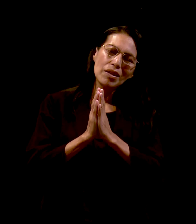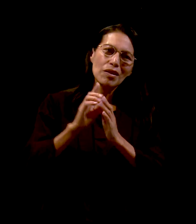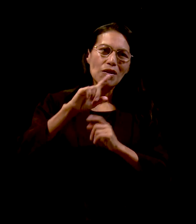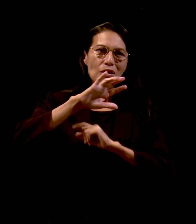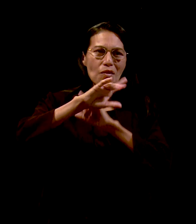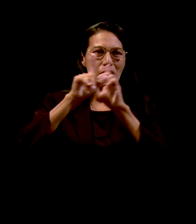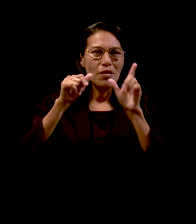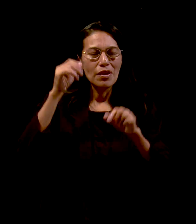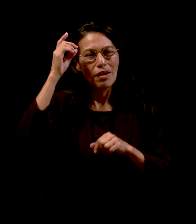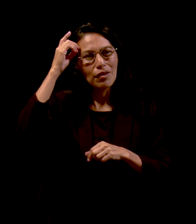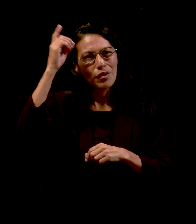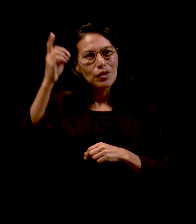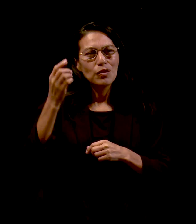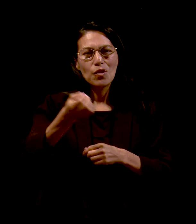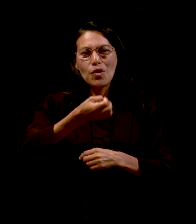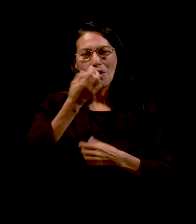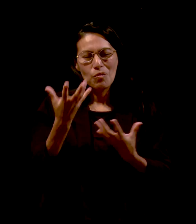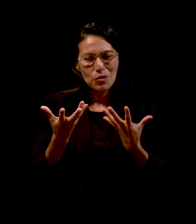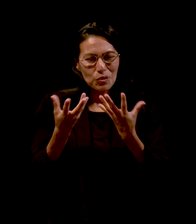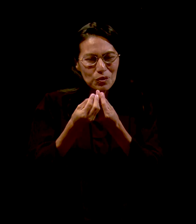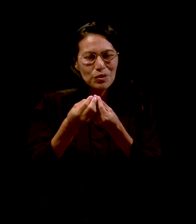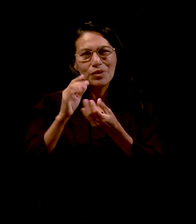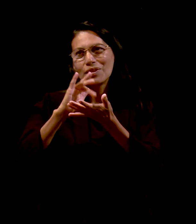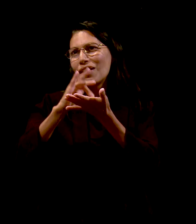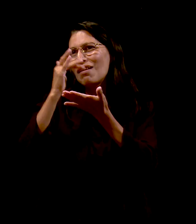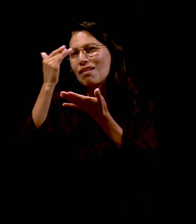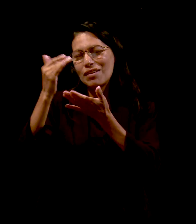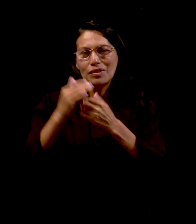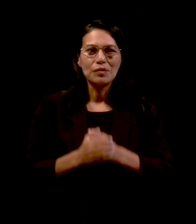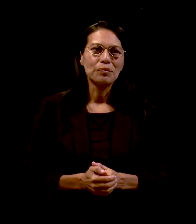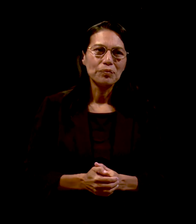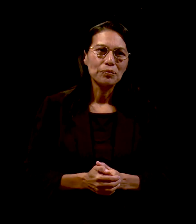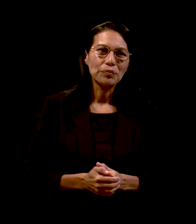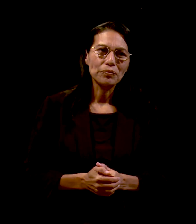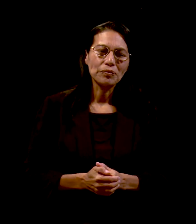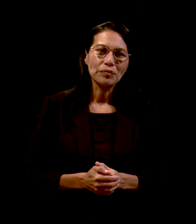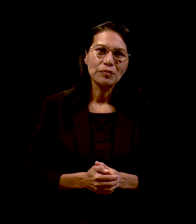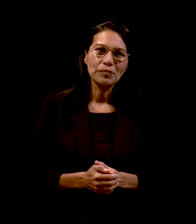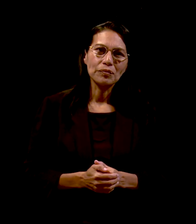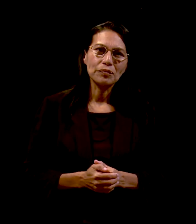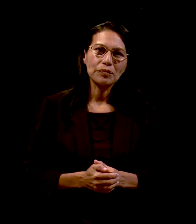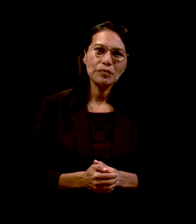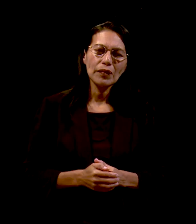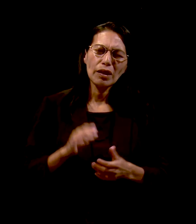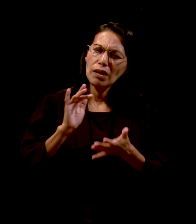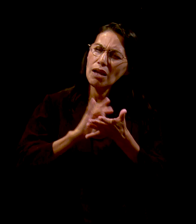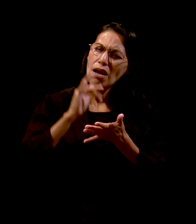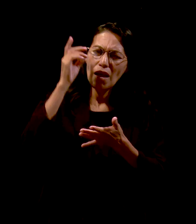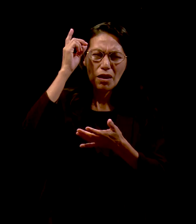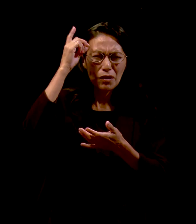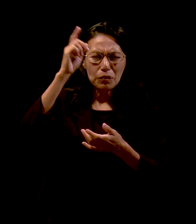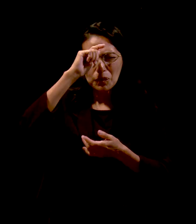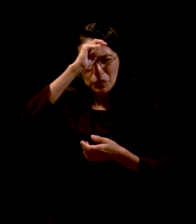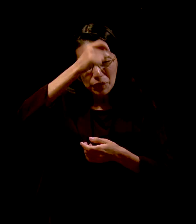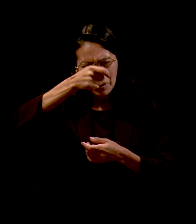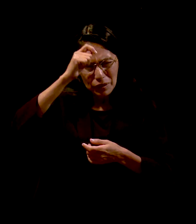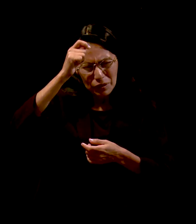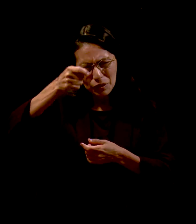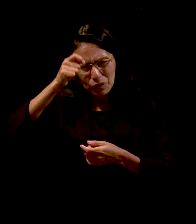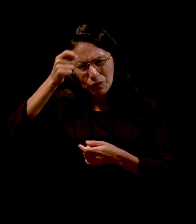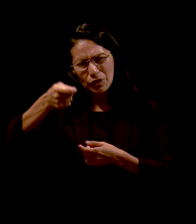en alabanza a dios agradecido con el eterno las consideraciones y bendiciones que nos siguen